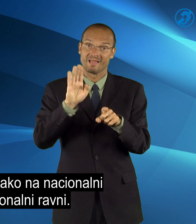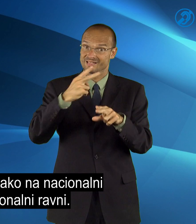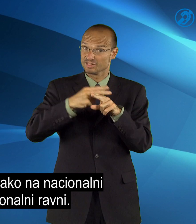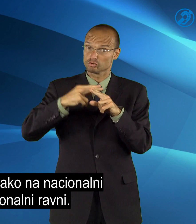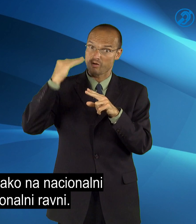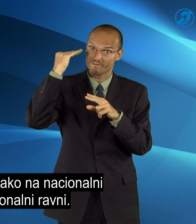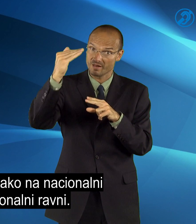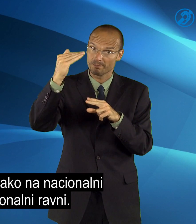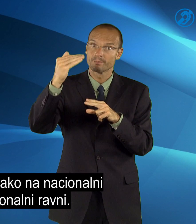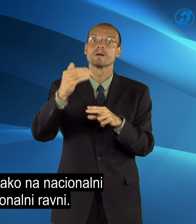regionalni ravni.